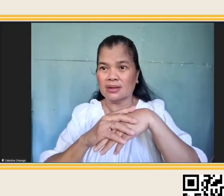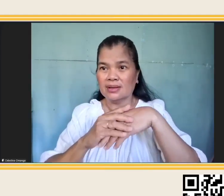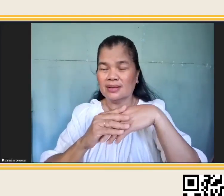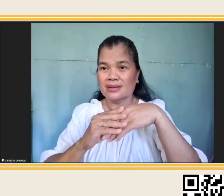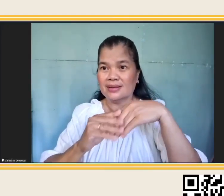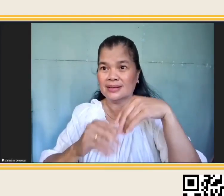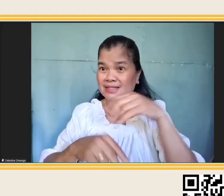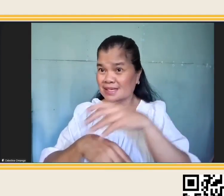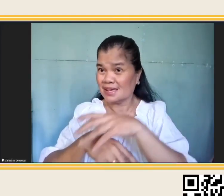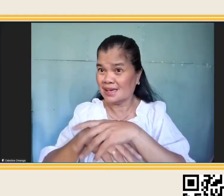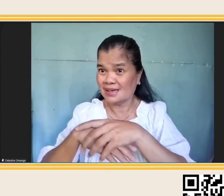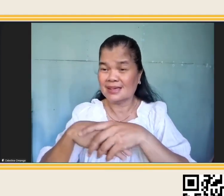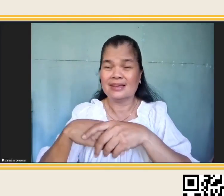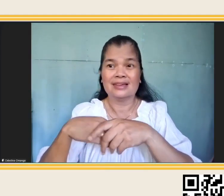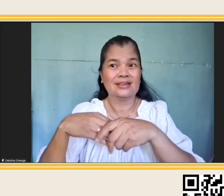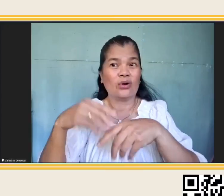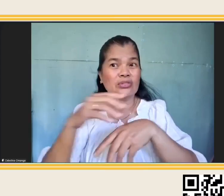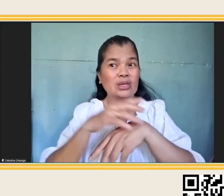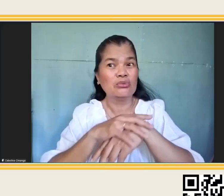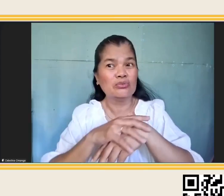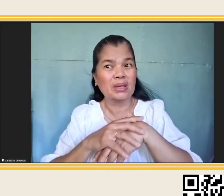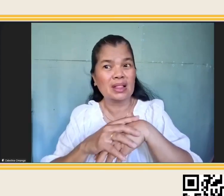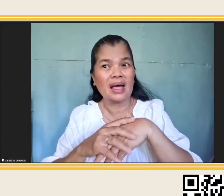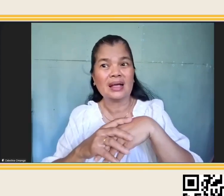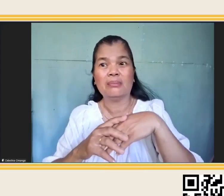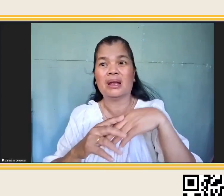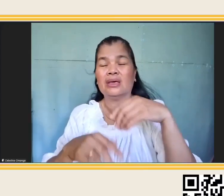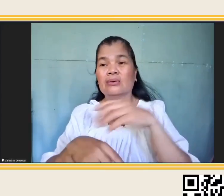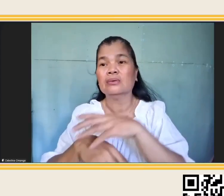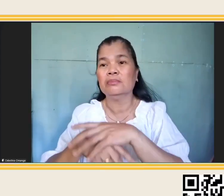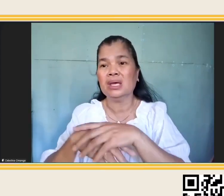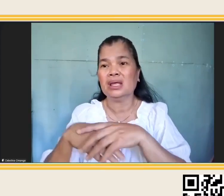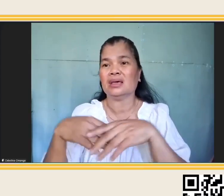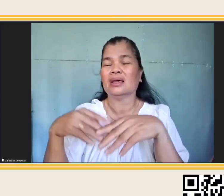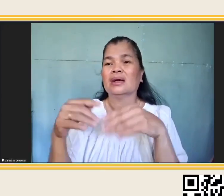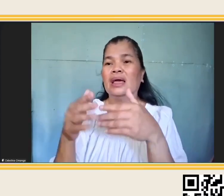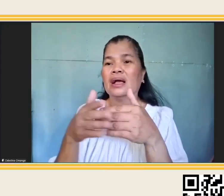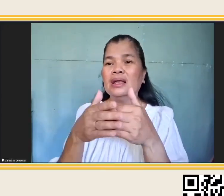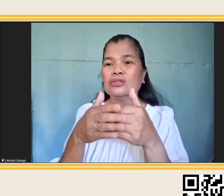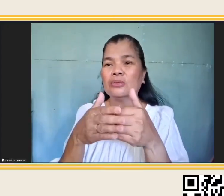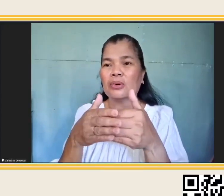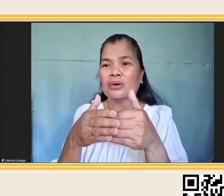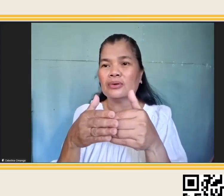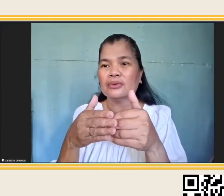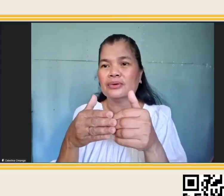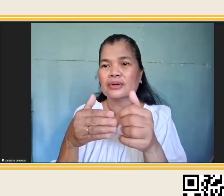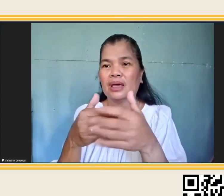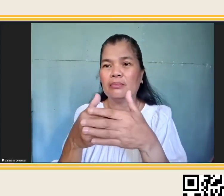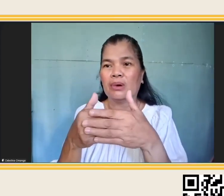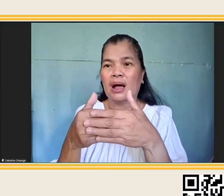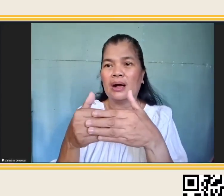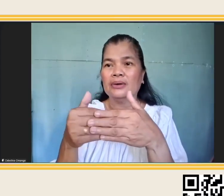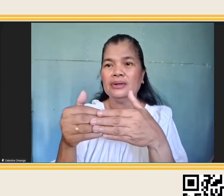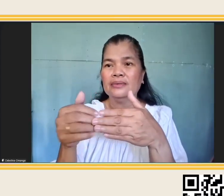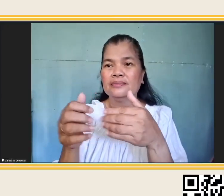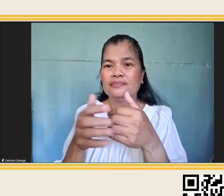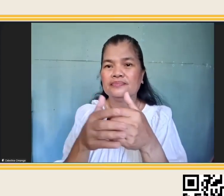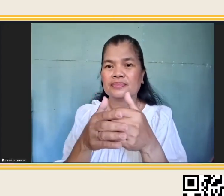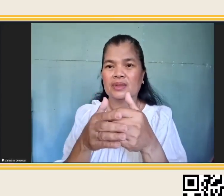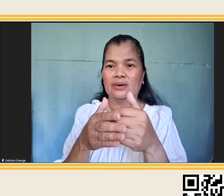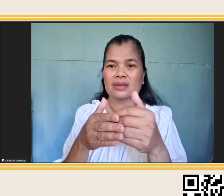comfortable. See? Konting movement lang, iba na yung meaning. Kaya ganito po. Okay,